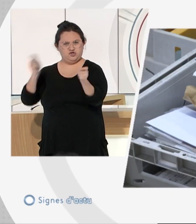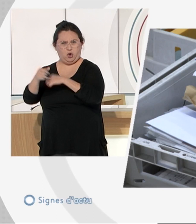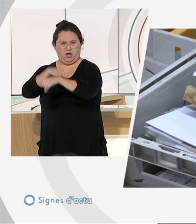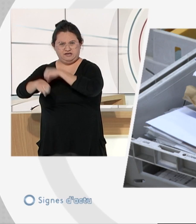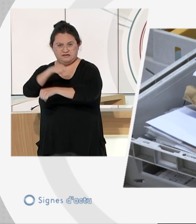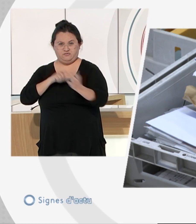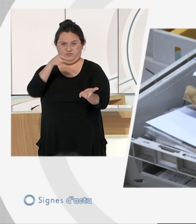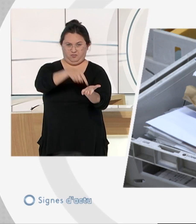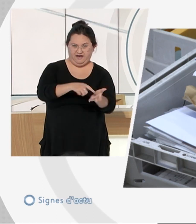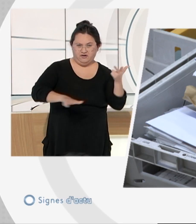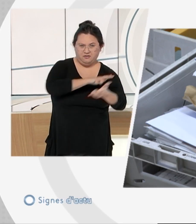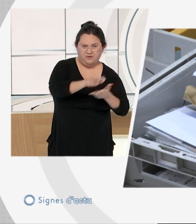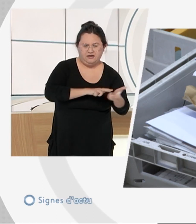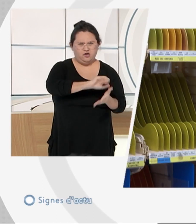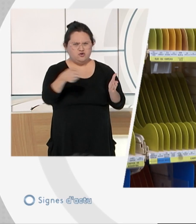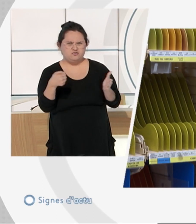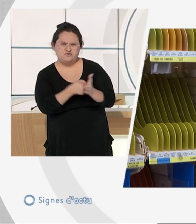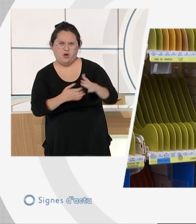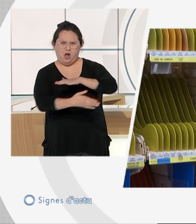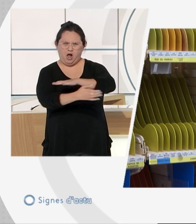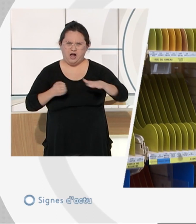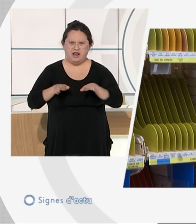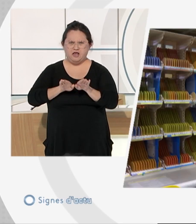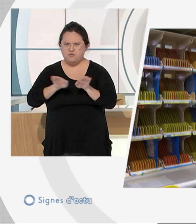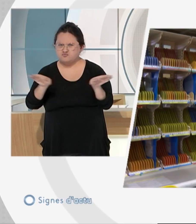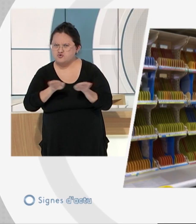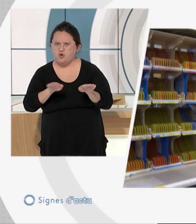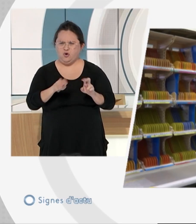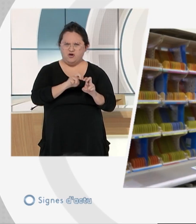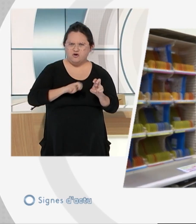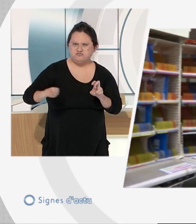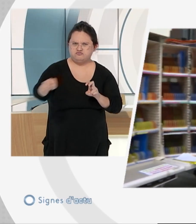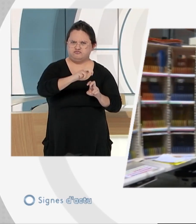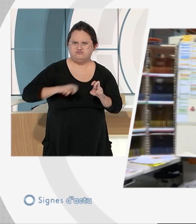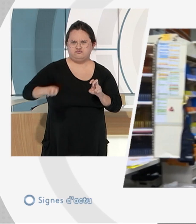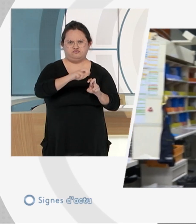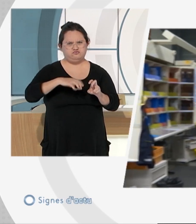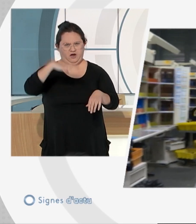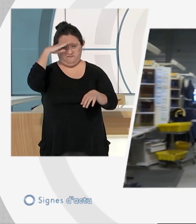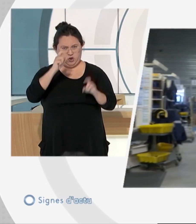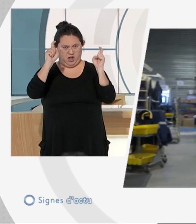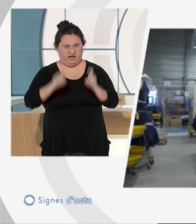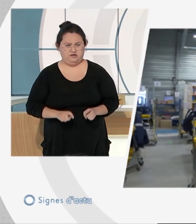Bayonne, Anglet et Boucau, passent de 64 à 52. Les syndicats sont inquiets.